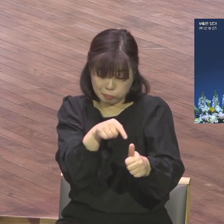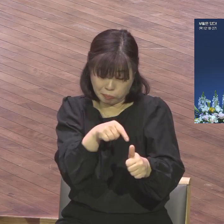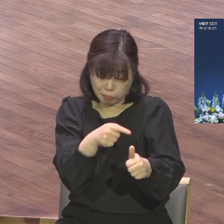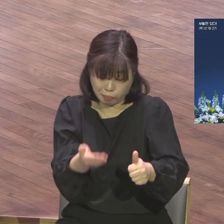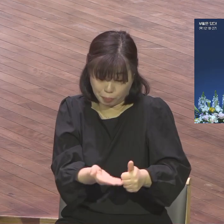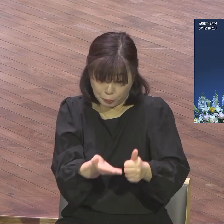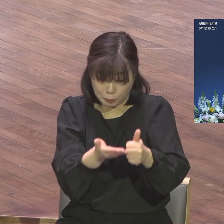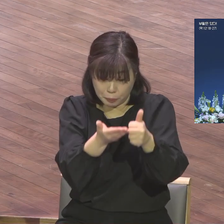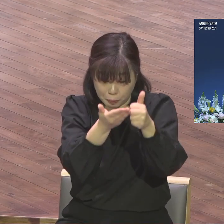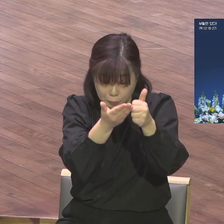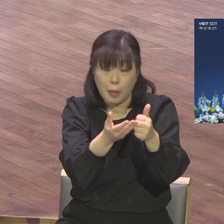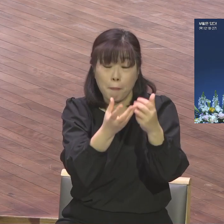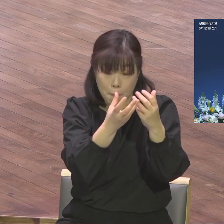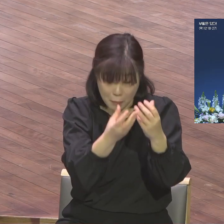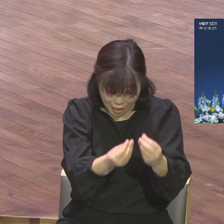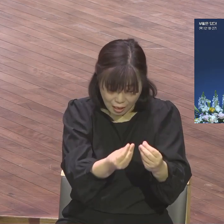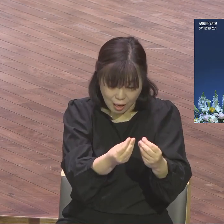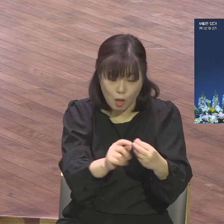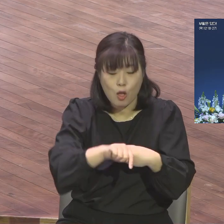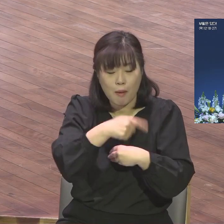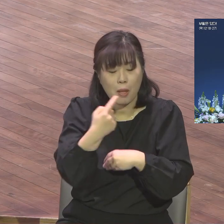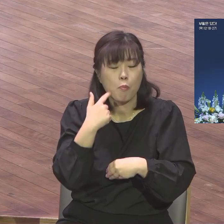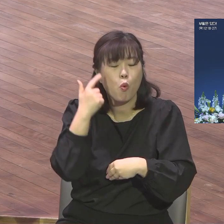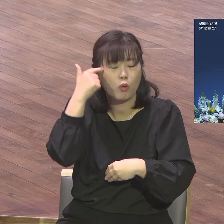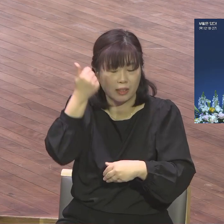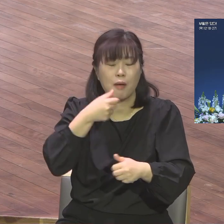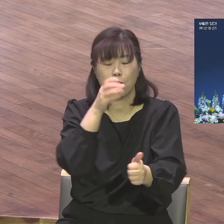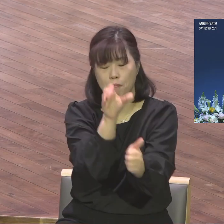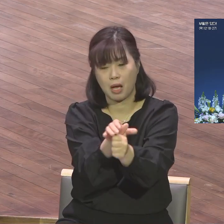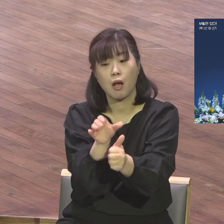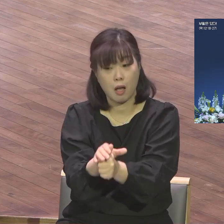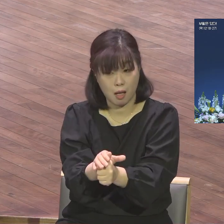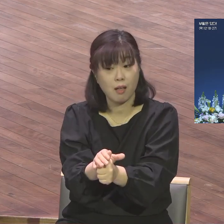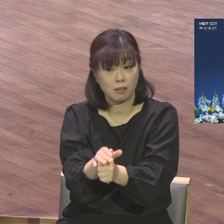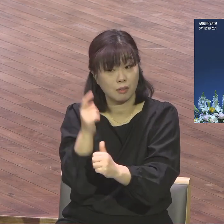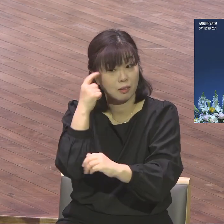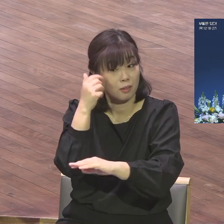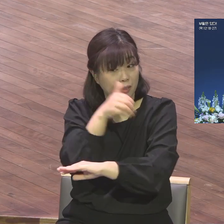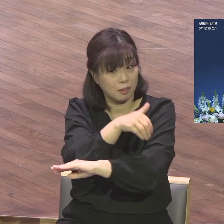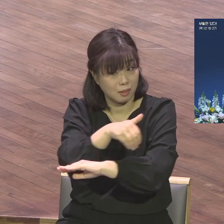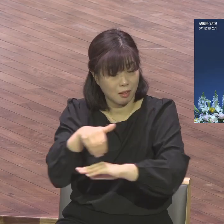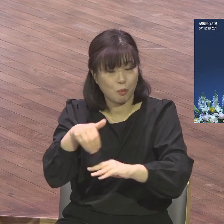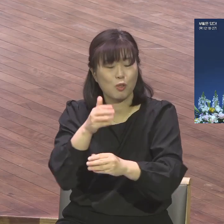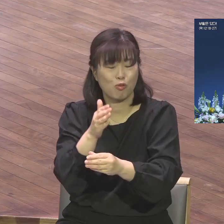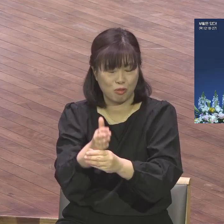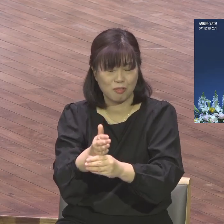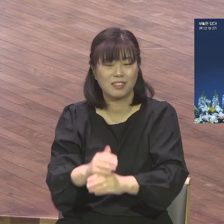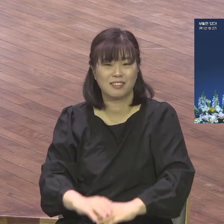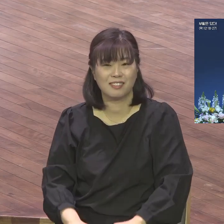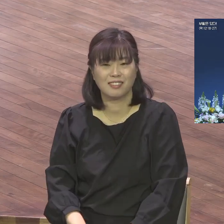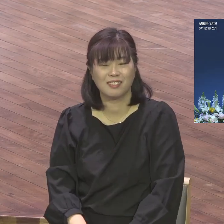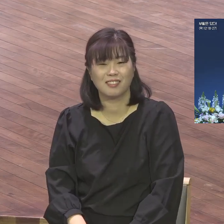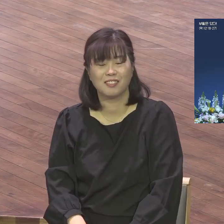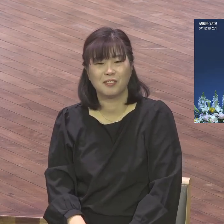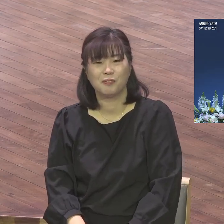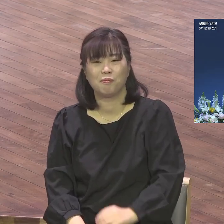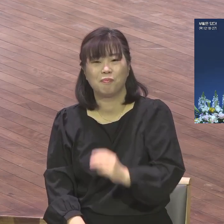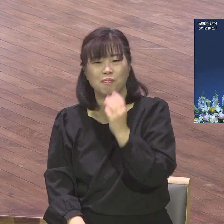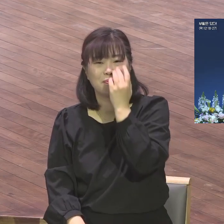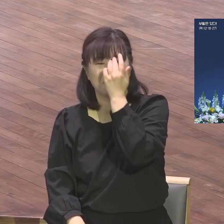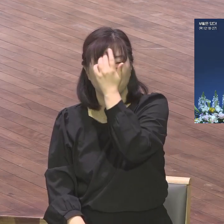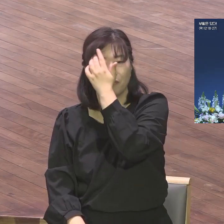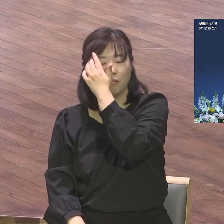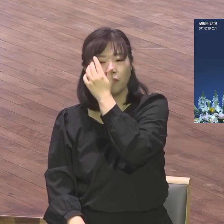RTS 신학을 시켜가지고 제대로 이제 그 자기 나라 살릴 수 있는 영향이 필요한 전도자로 세울 수